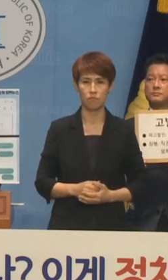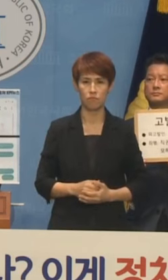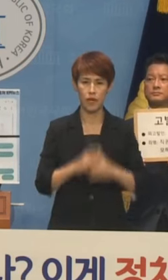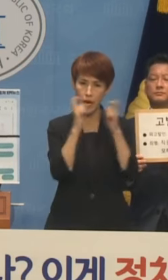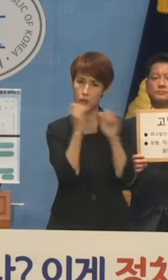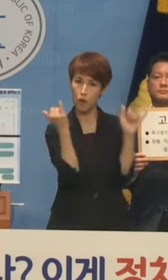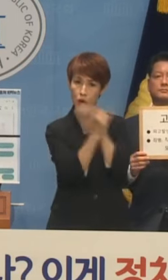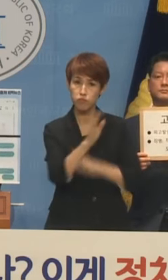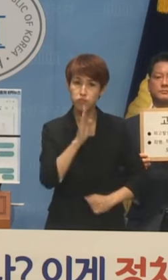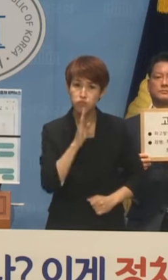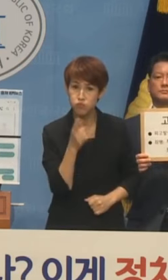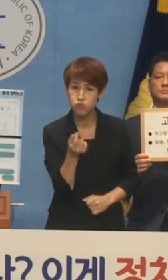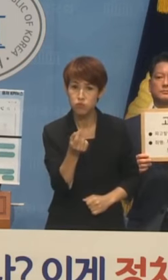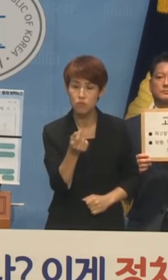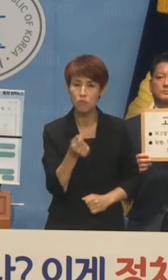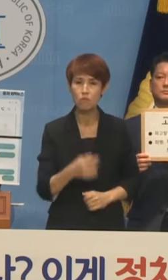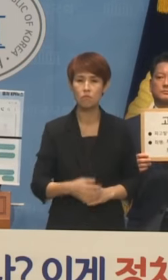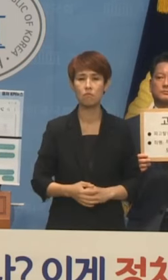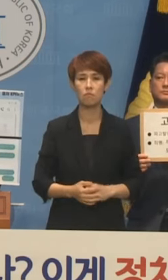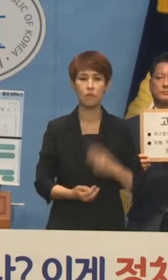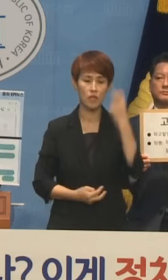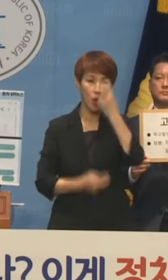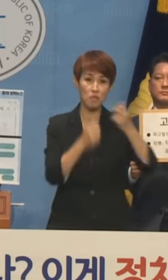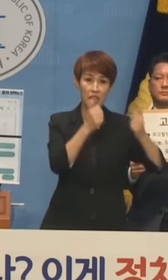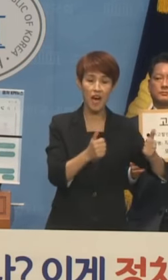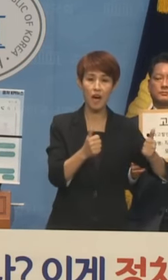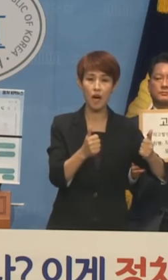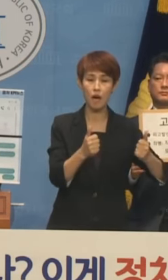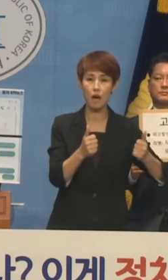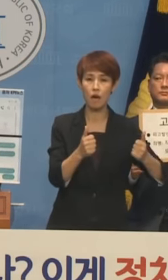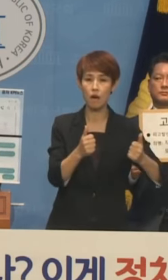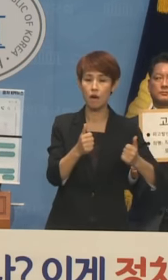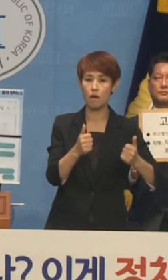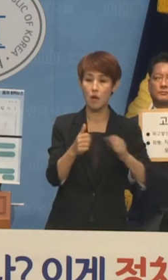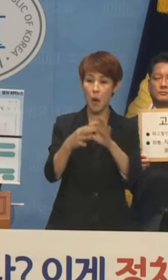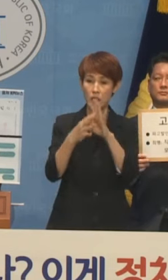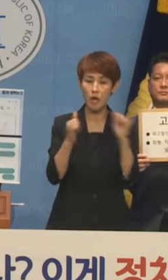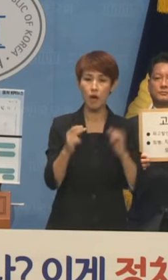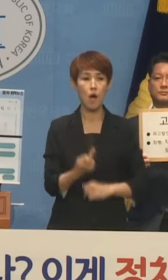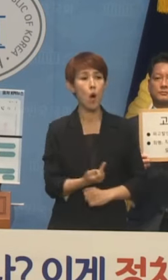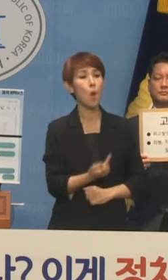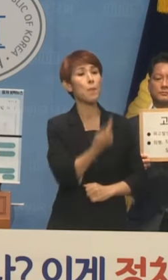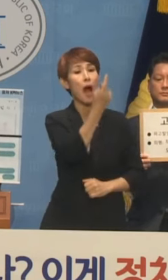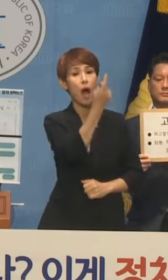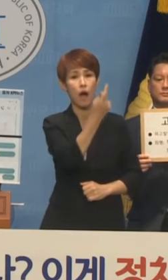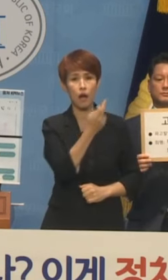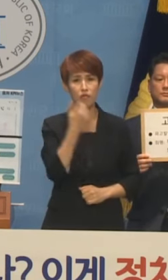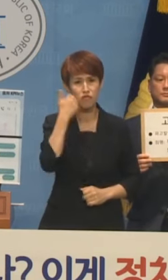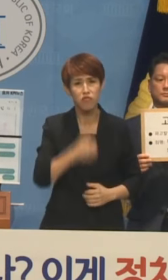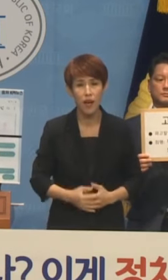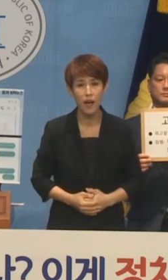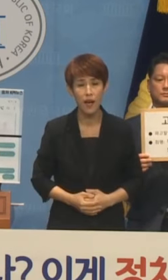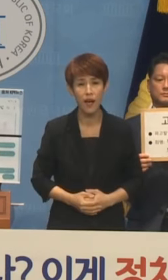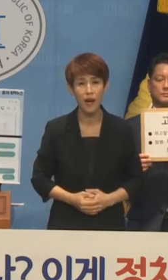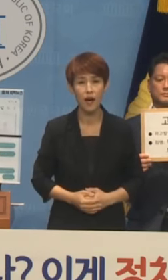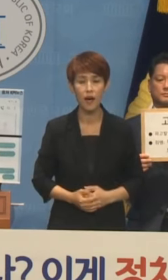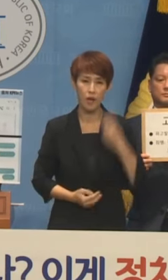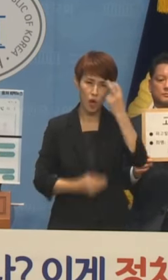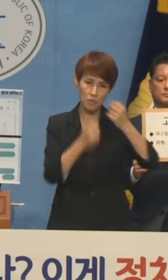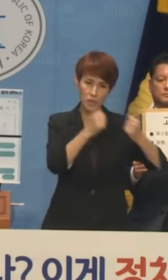연락 아닙니까? 어떤 검사가 사건 관계인 등에게 오빠라고 편하게 부르게 합니까? 혹시